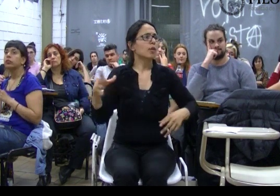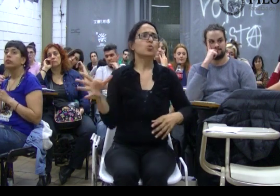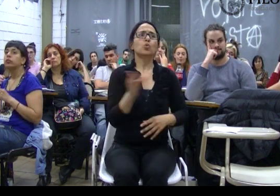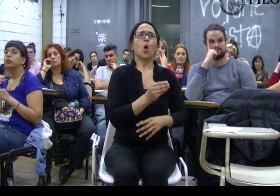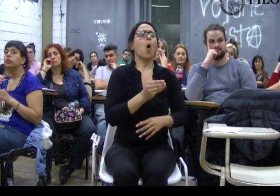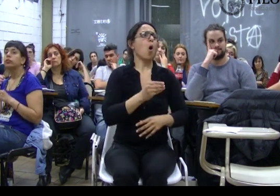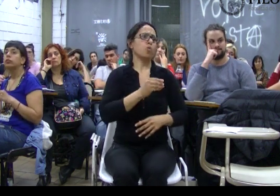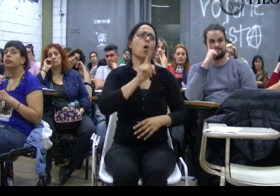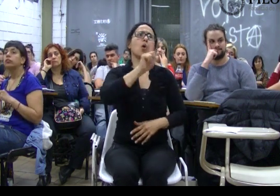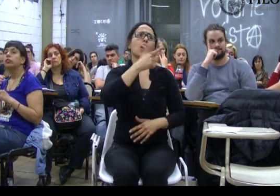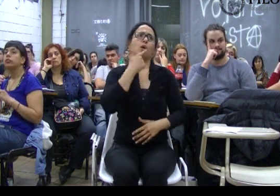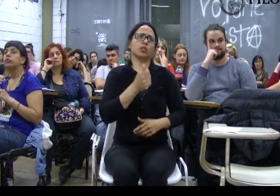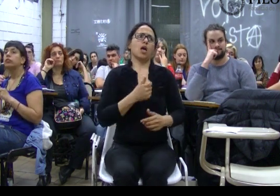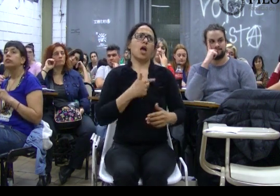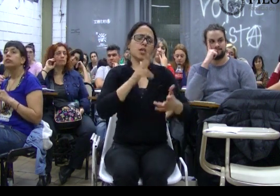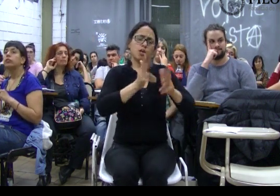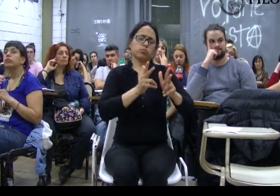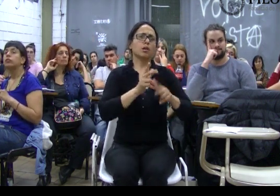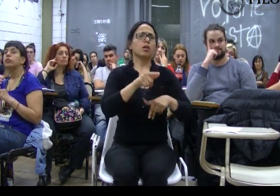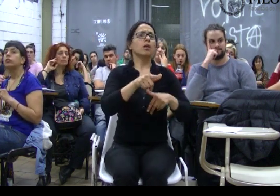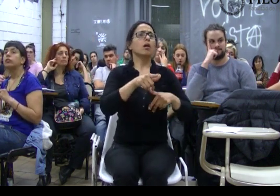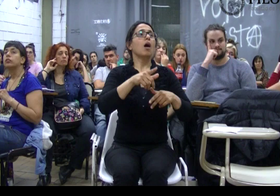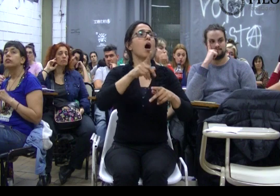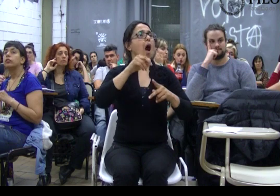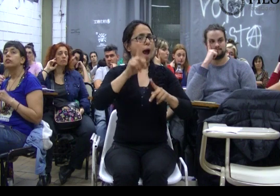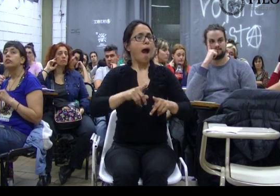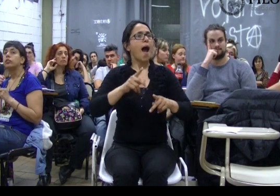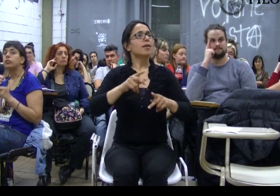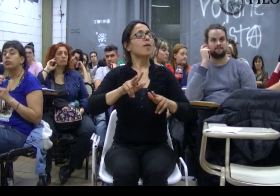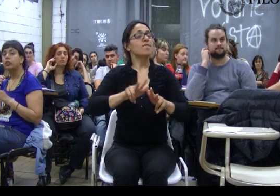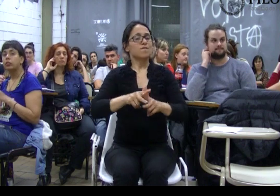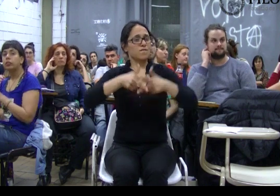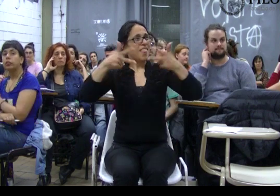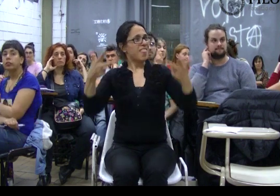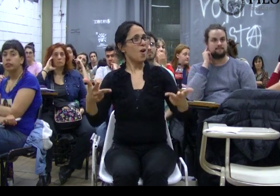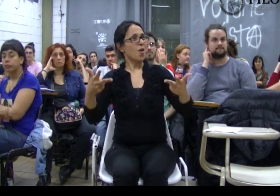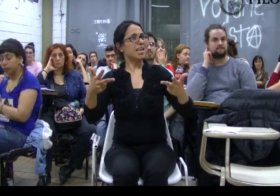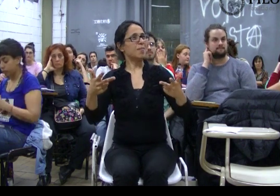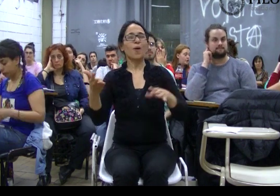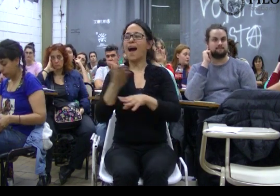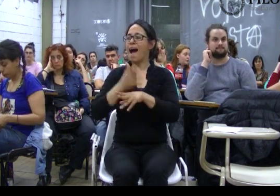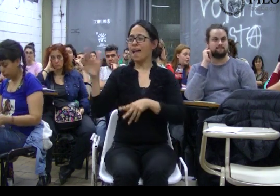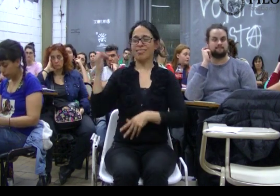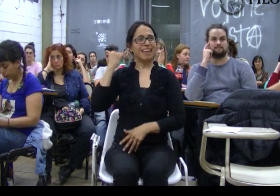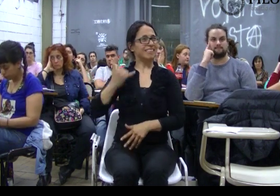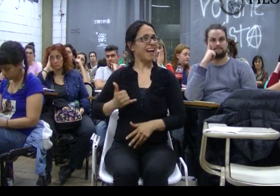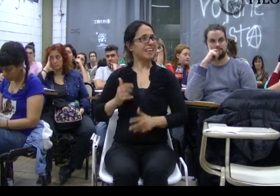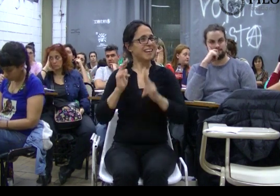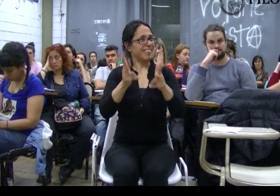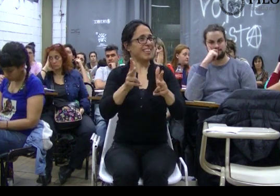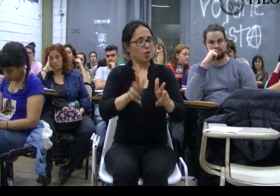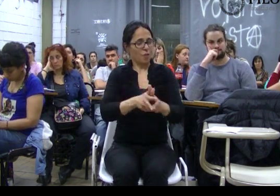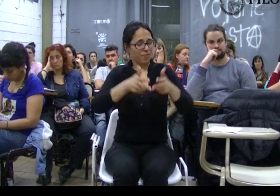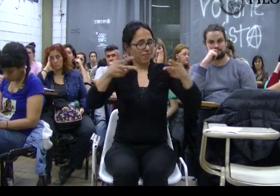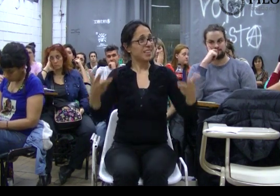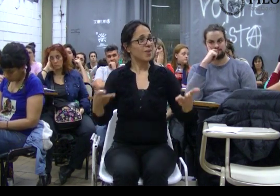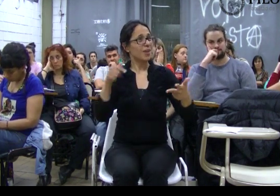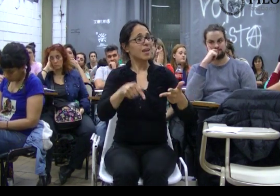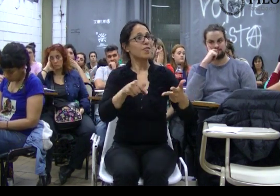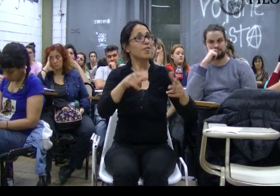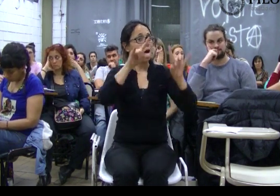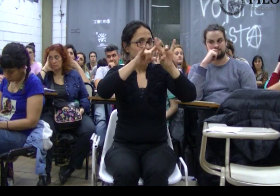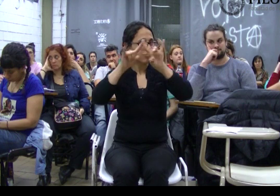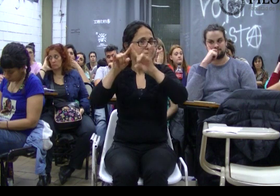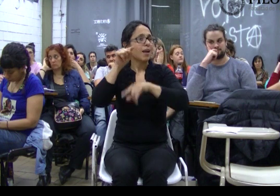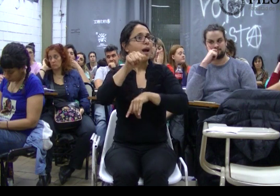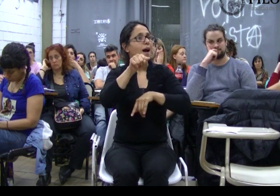señas. Muchos están hechos de, por ejemplo, videolibros, que es una página que nombró Yanni antes. La